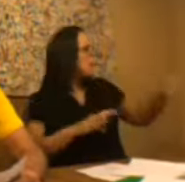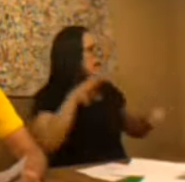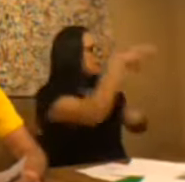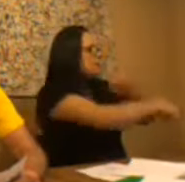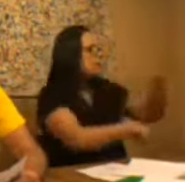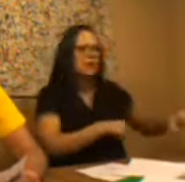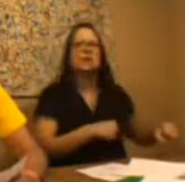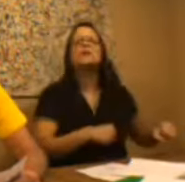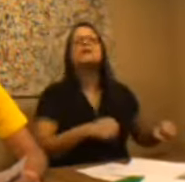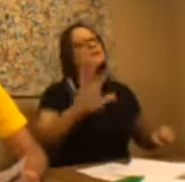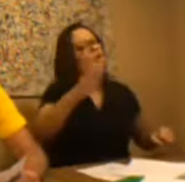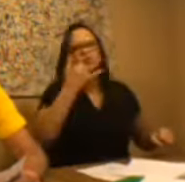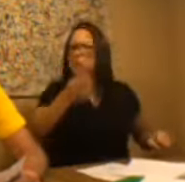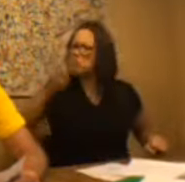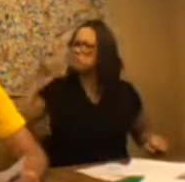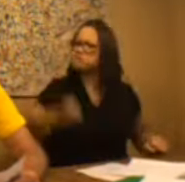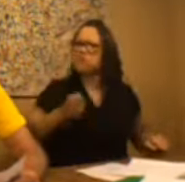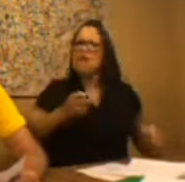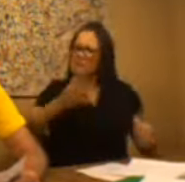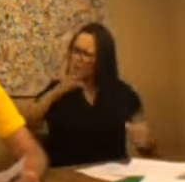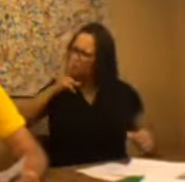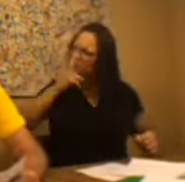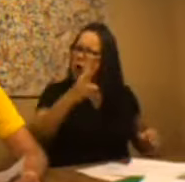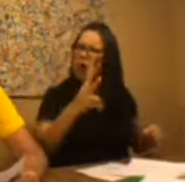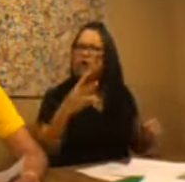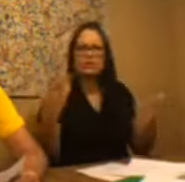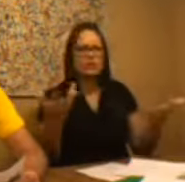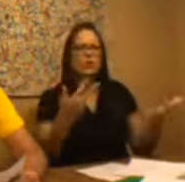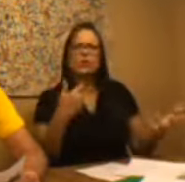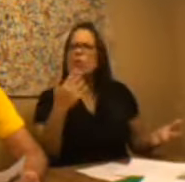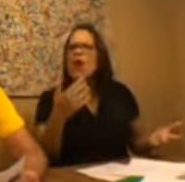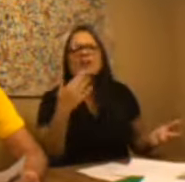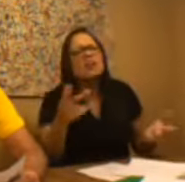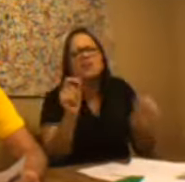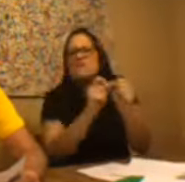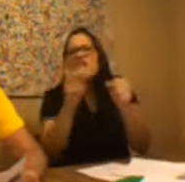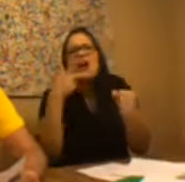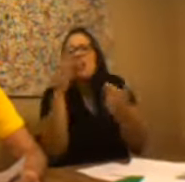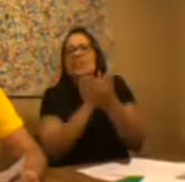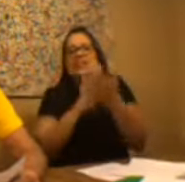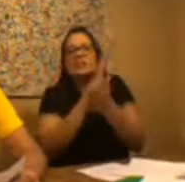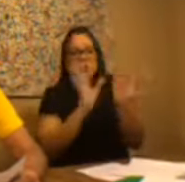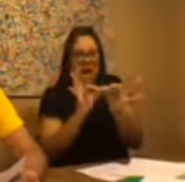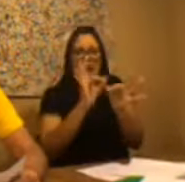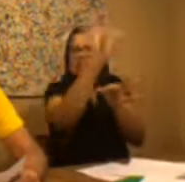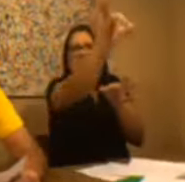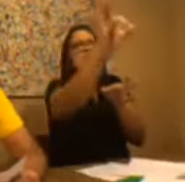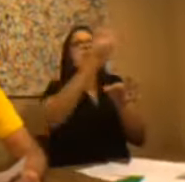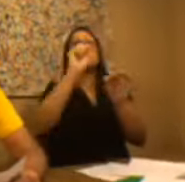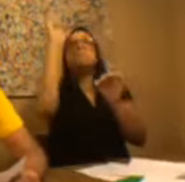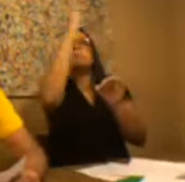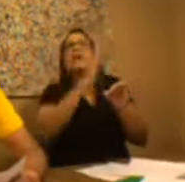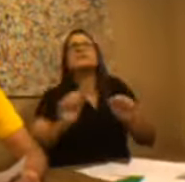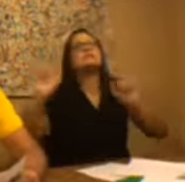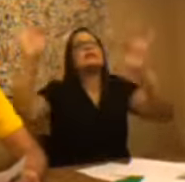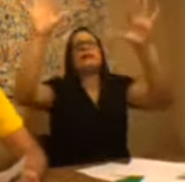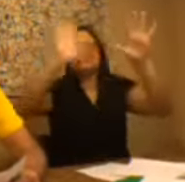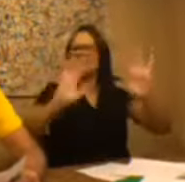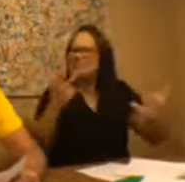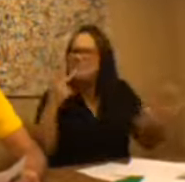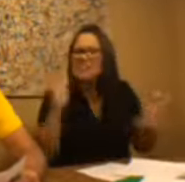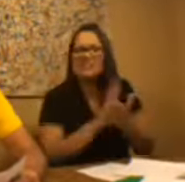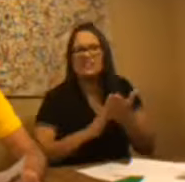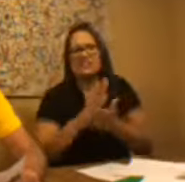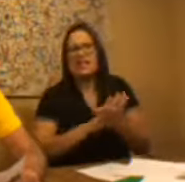essa questão não existe implementação do ensino à distância nossa parte pelo brasil não ser nessas comunidades ou